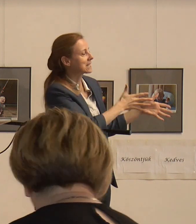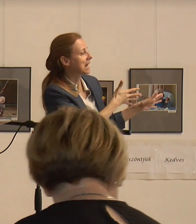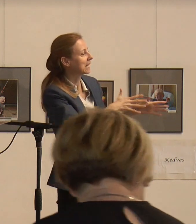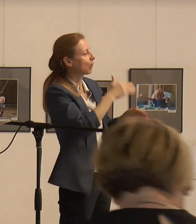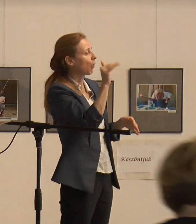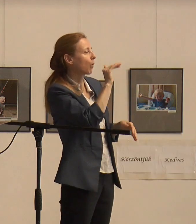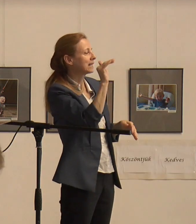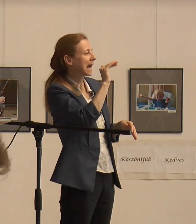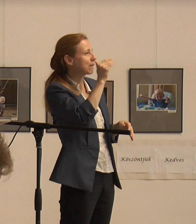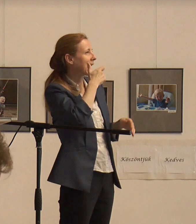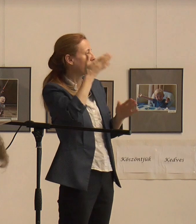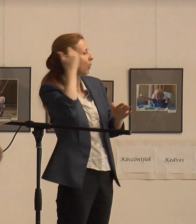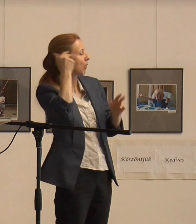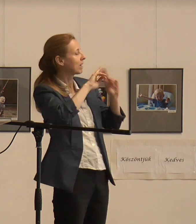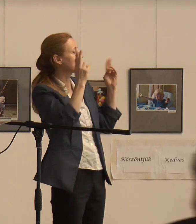gyerekkorom világa.